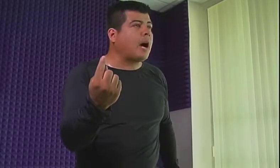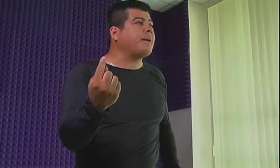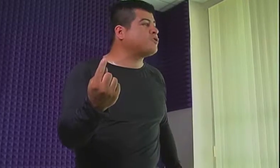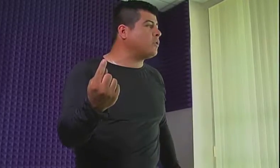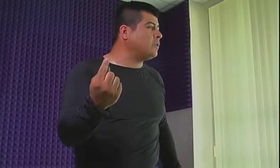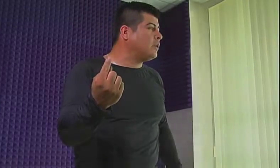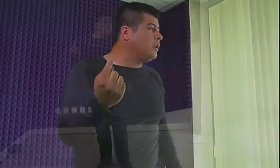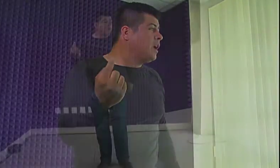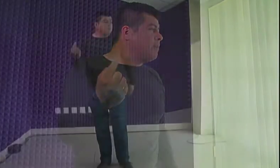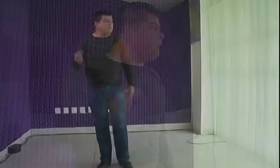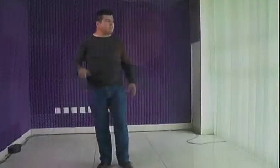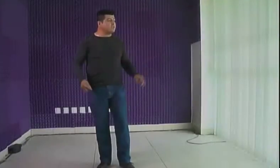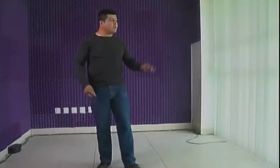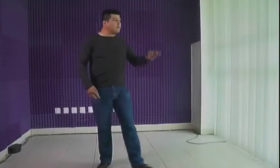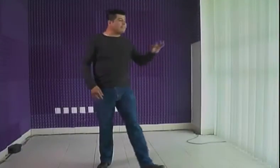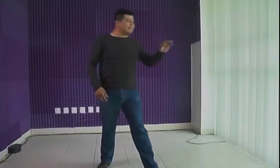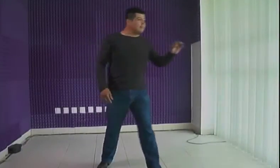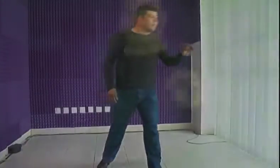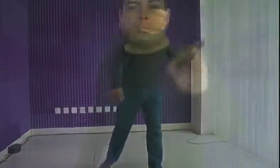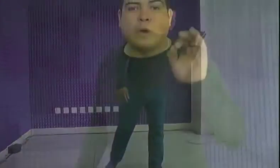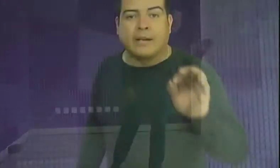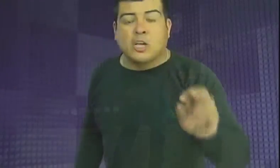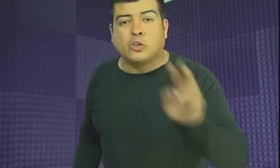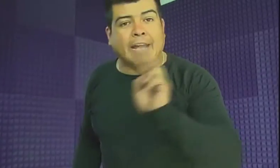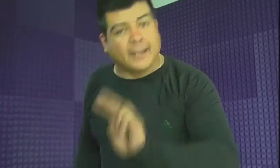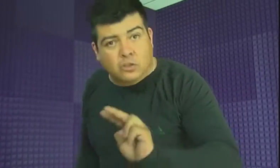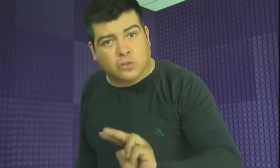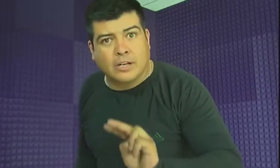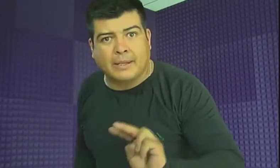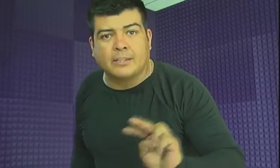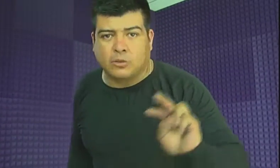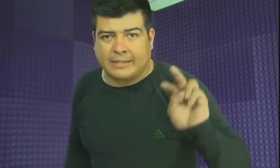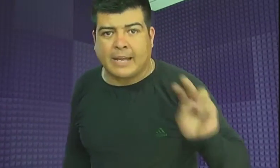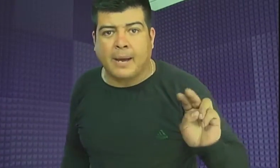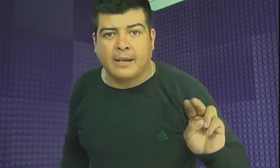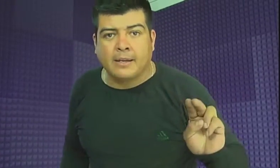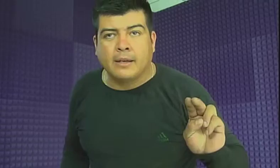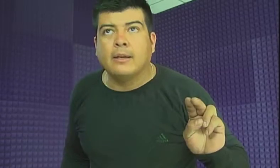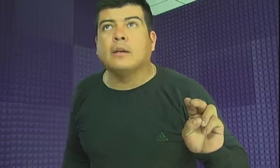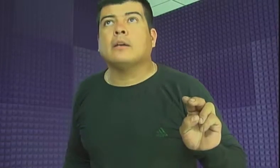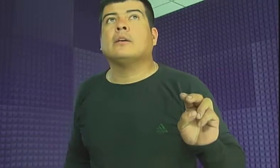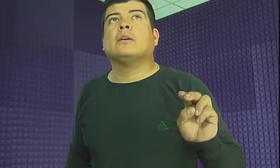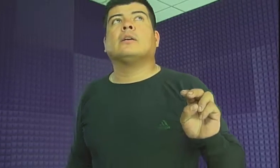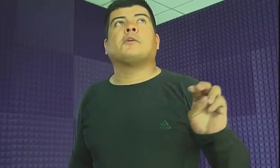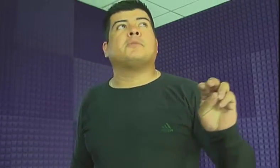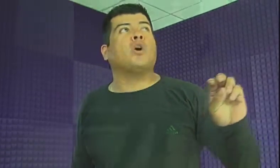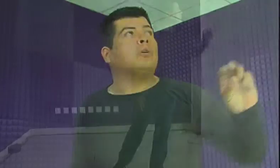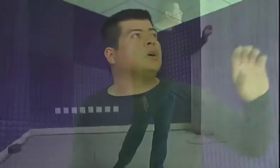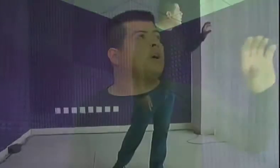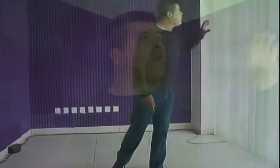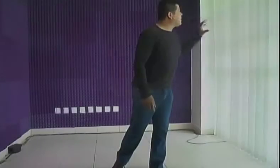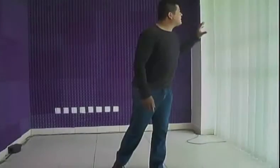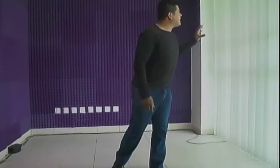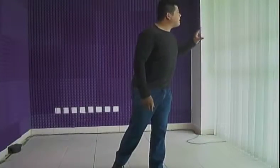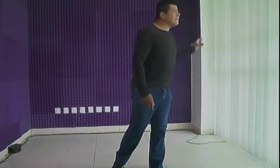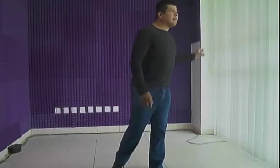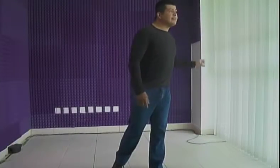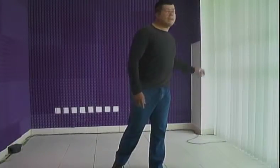Avanzó, pero cuando llegó exactamente al lugar donde aquellos dos le habían dicho que estaba, vio cómo extrañamente el cielo se